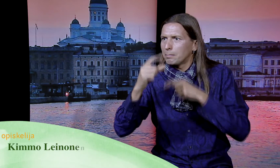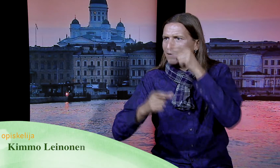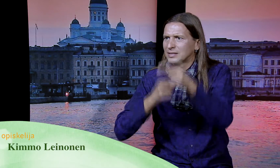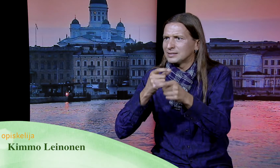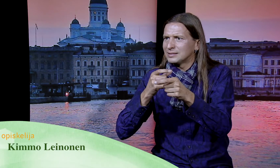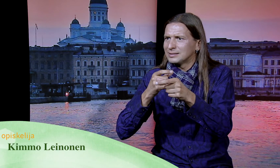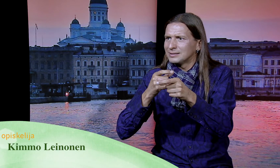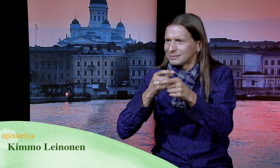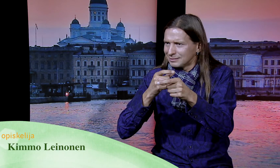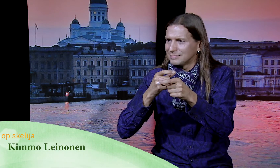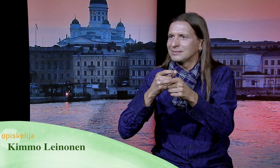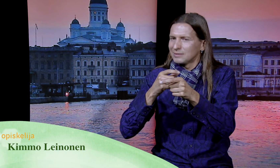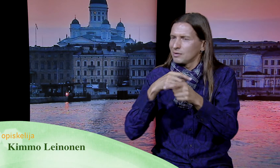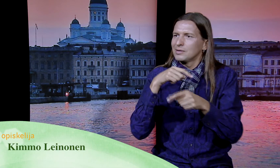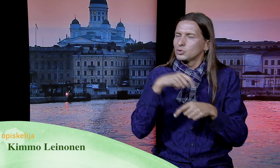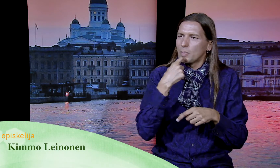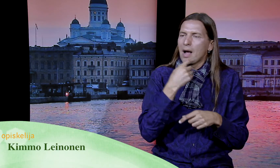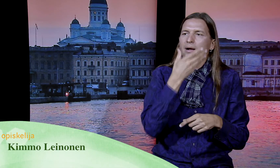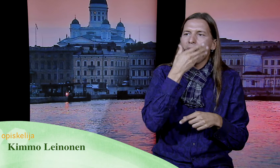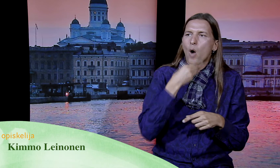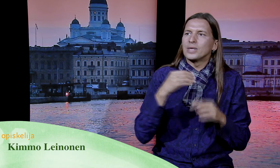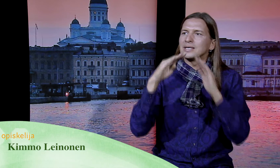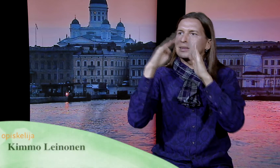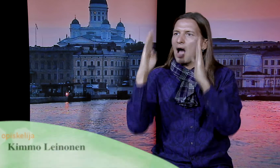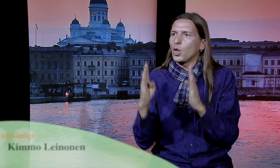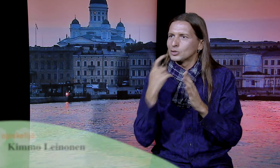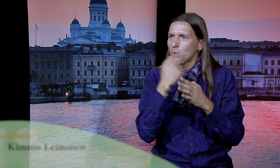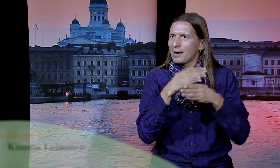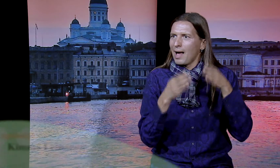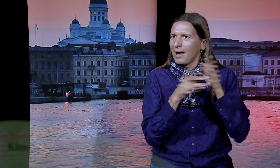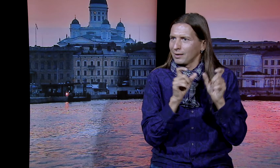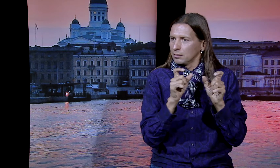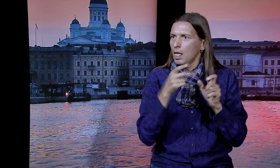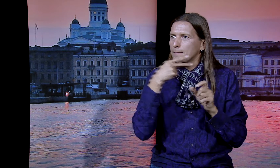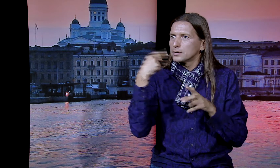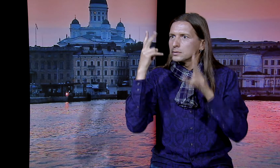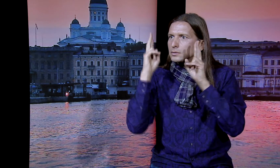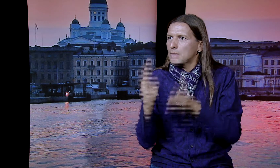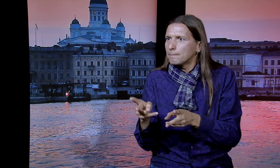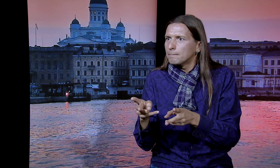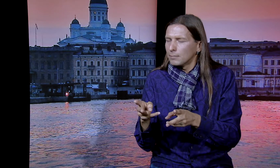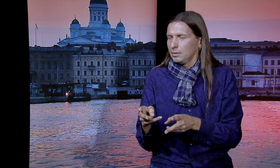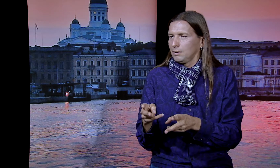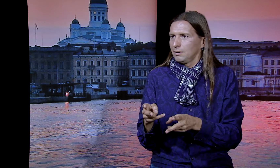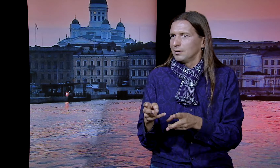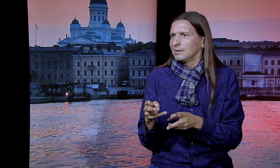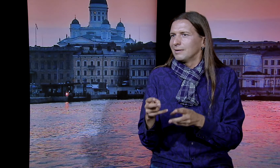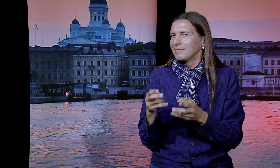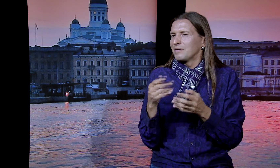Tämä vain esimerkkinä siitä, miten mielenkiintoista on löytää maailman monien kielien välillä kieliopillisia